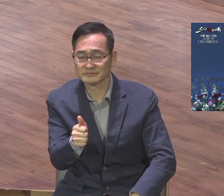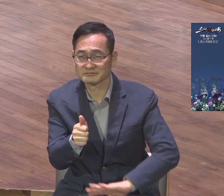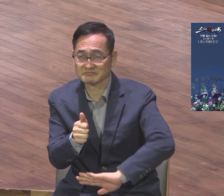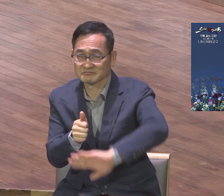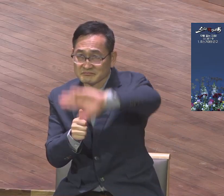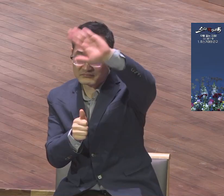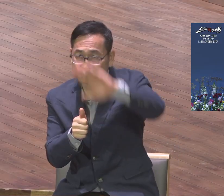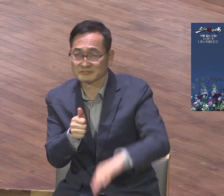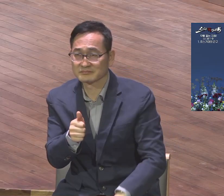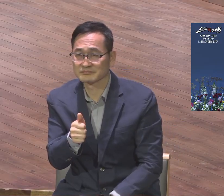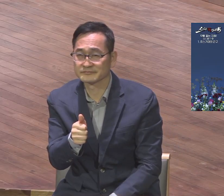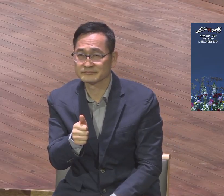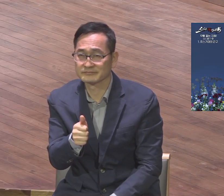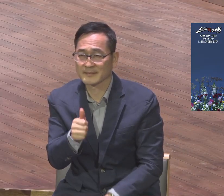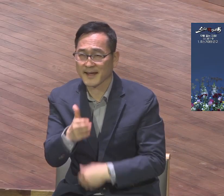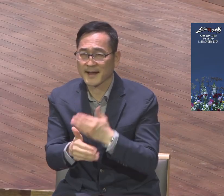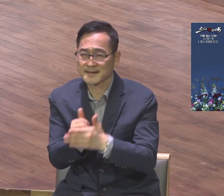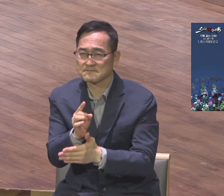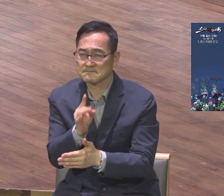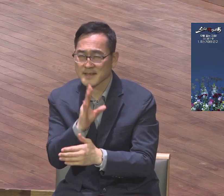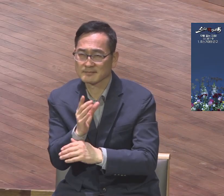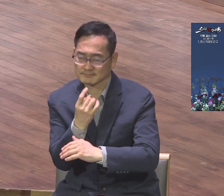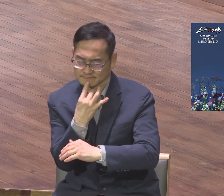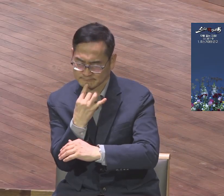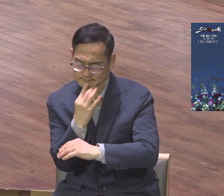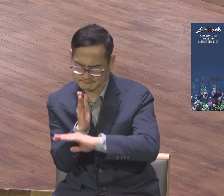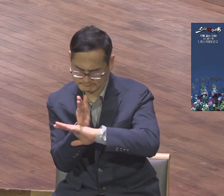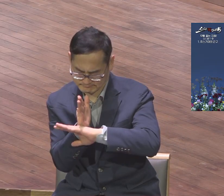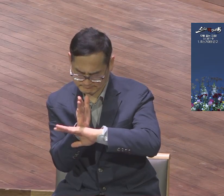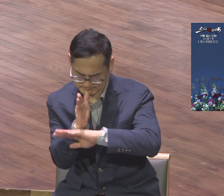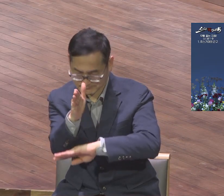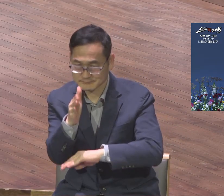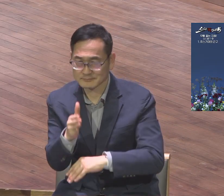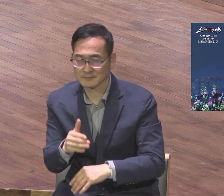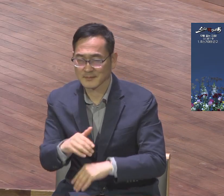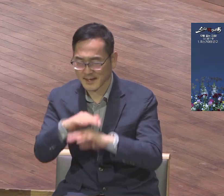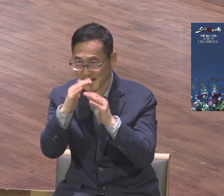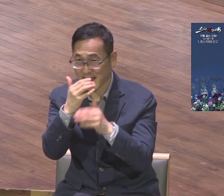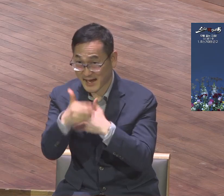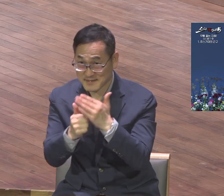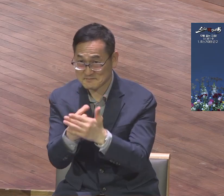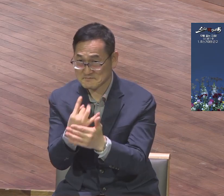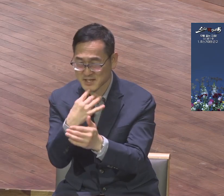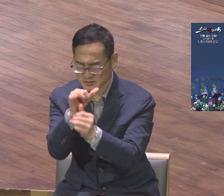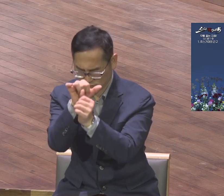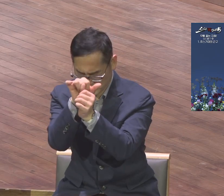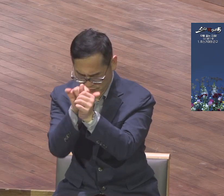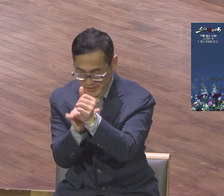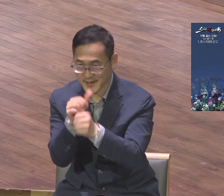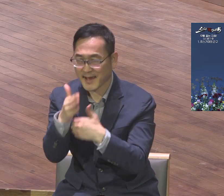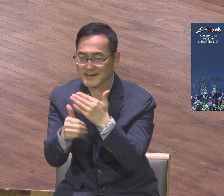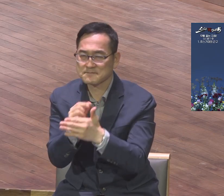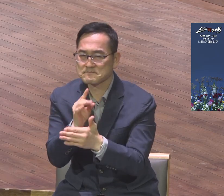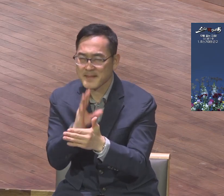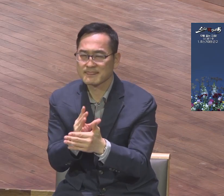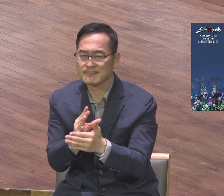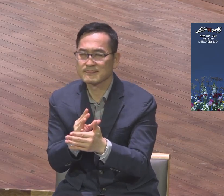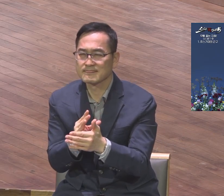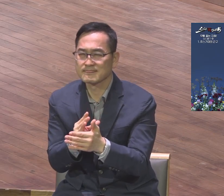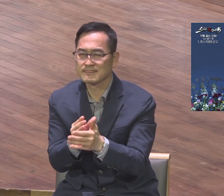사람 말도 의지하지 않고 하나님께만 내 모든 것을 드리고 하나님의 앞에서